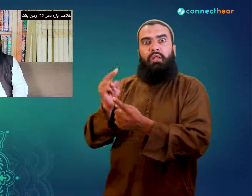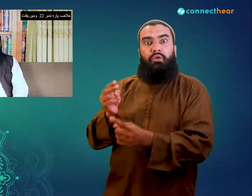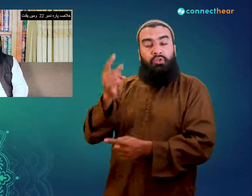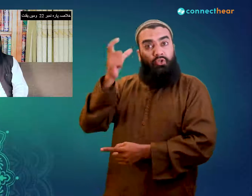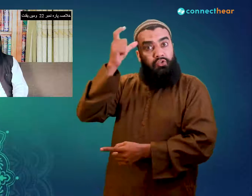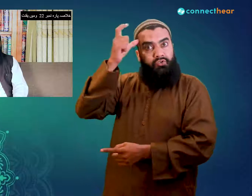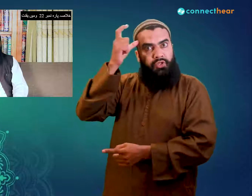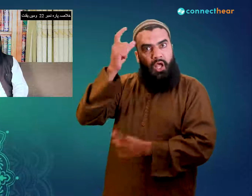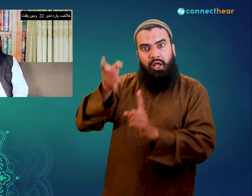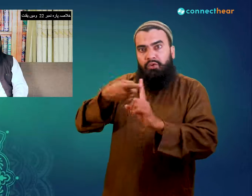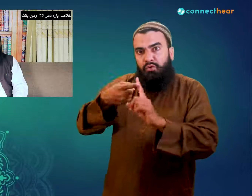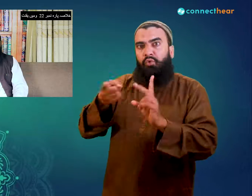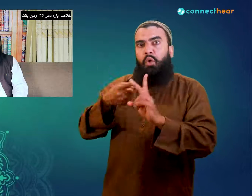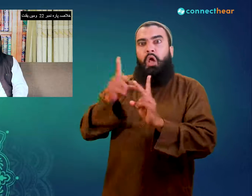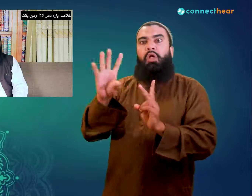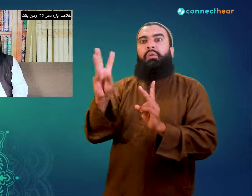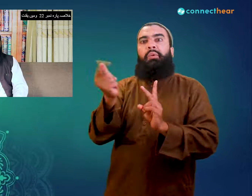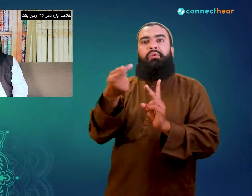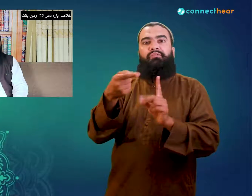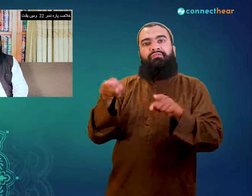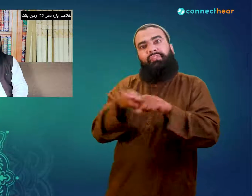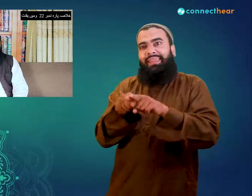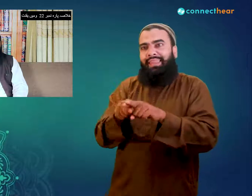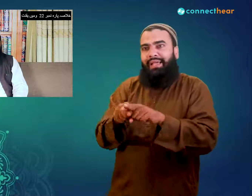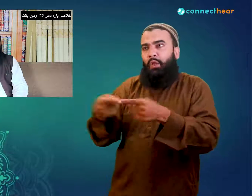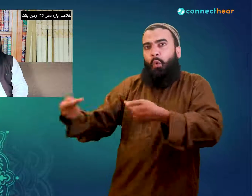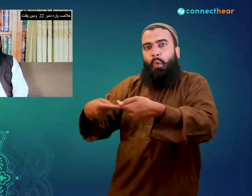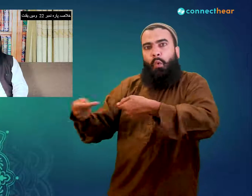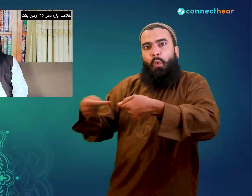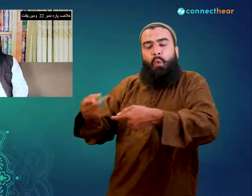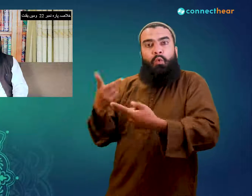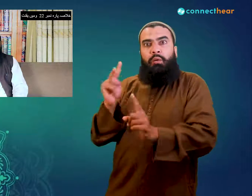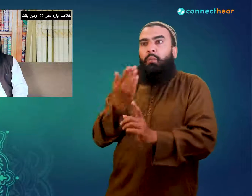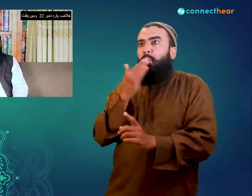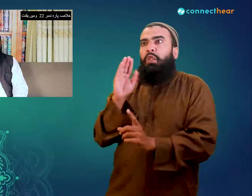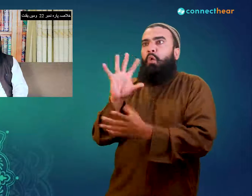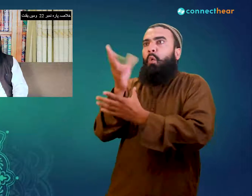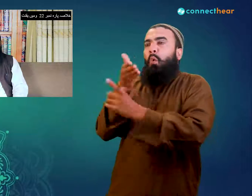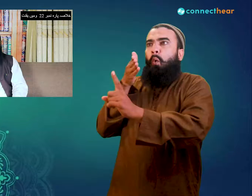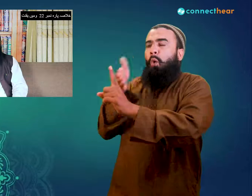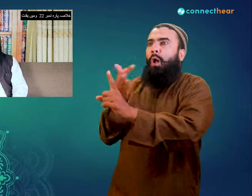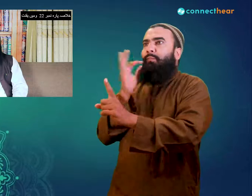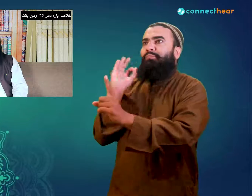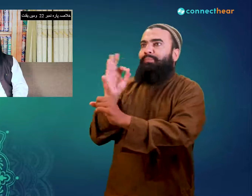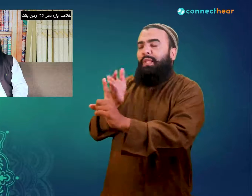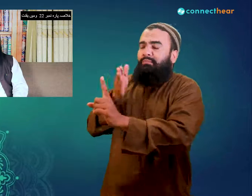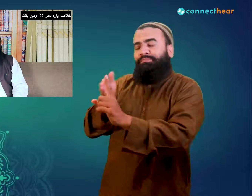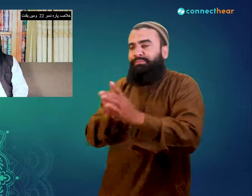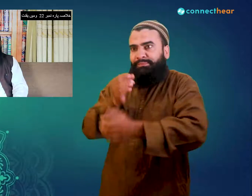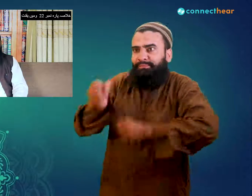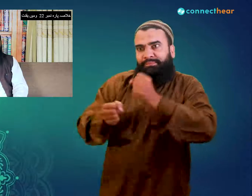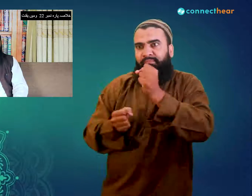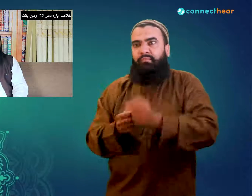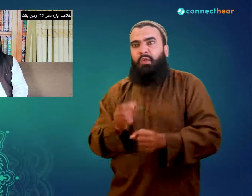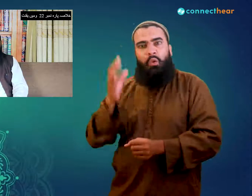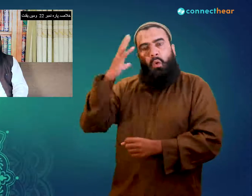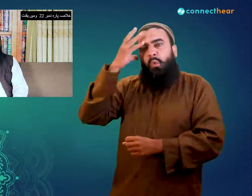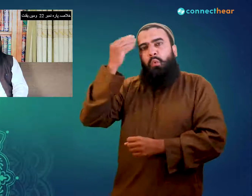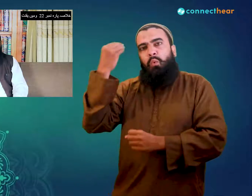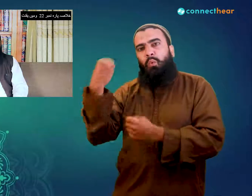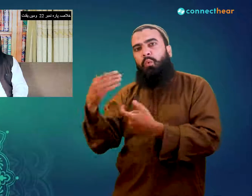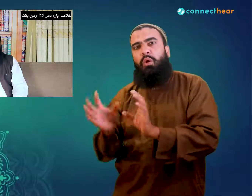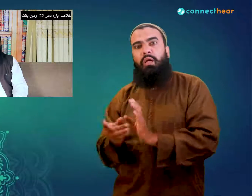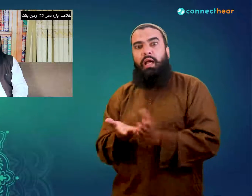پیچھے لگا ہوا ہے، لہٰذا تم اس دنیا کے اعمال اور افعال میں پڑھ کر غفلت میں نہ پڑ جانا